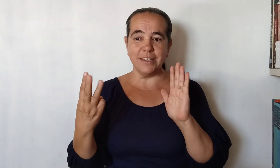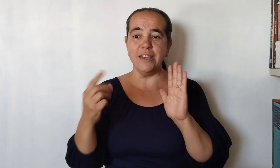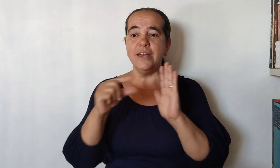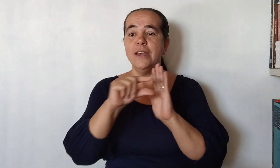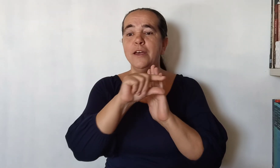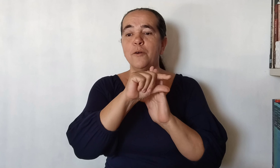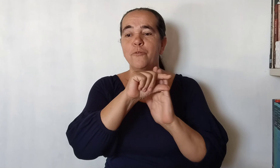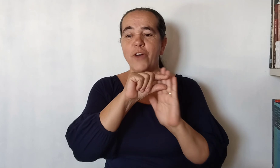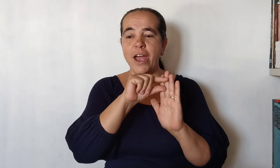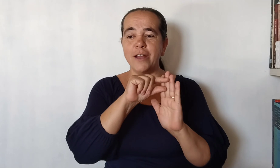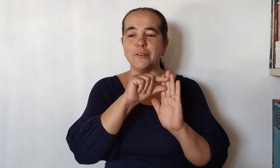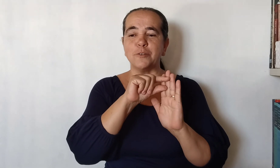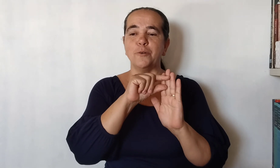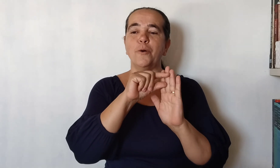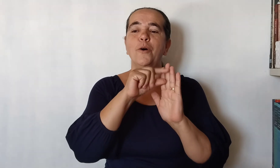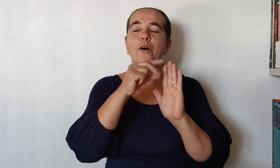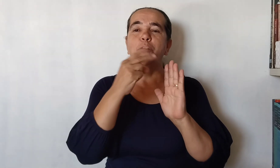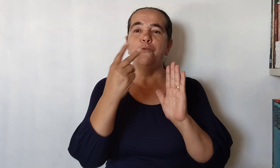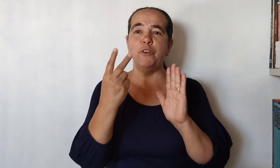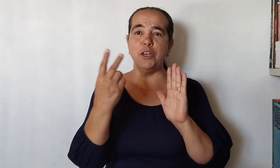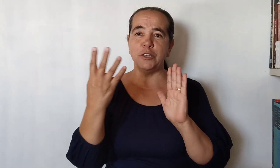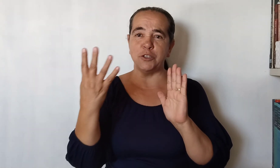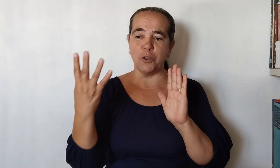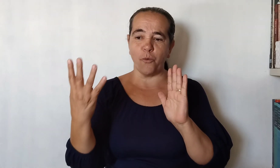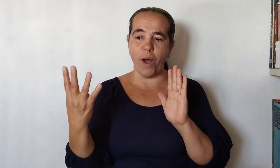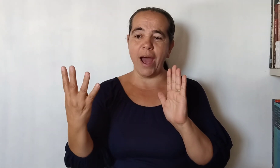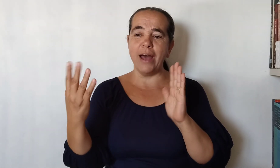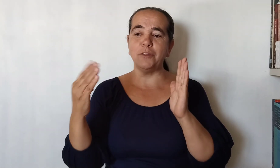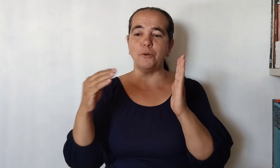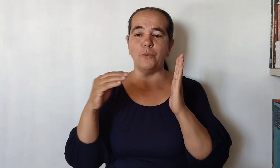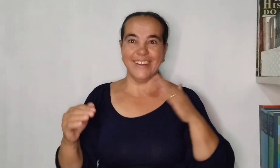13, verso 24